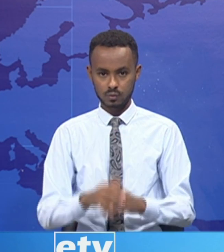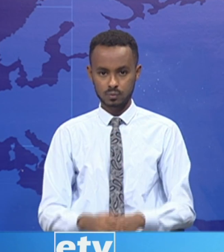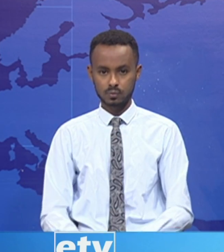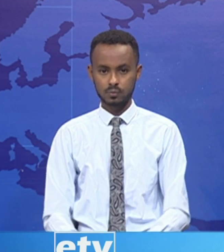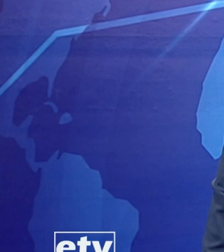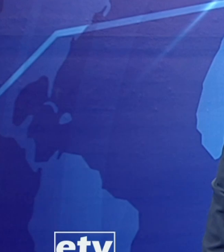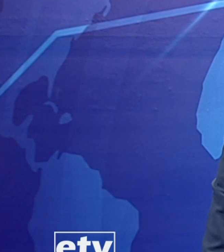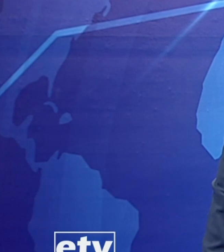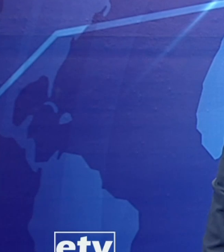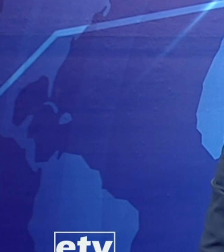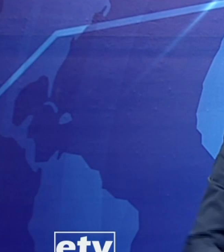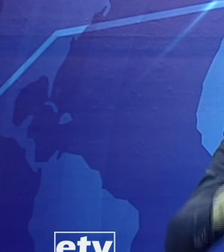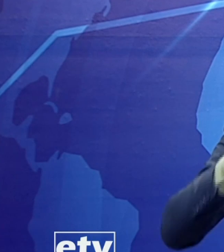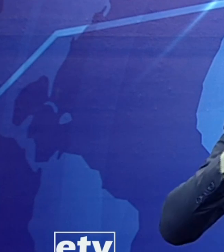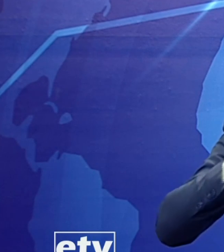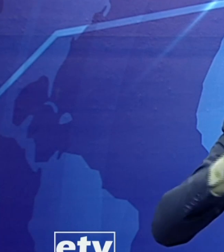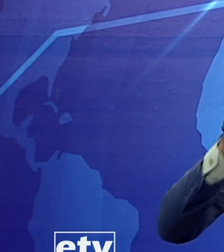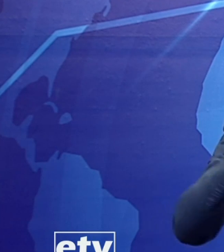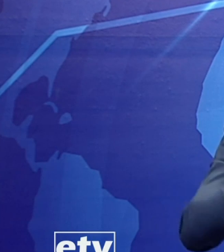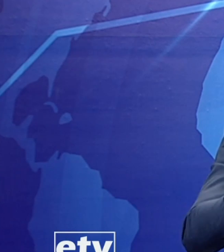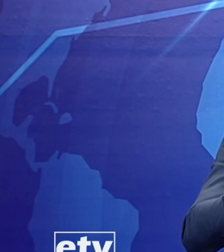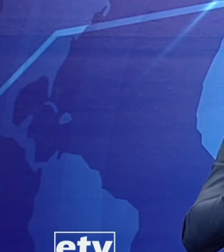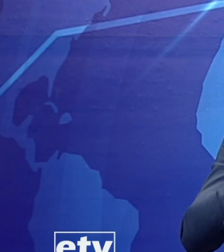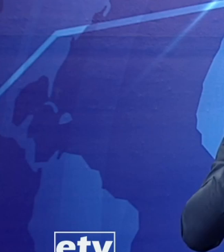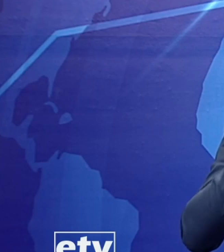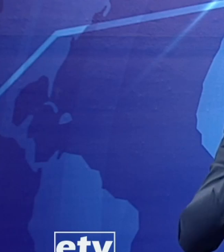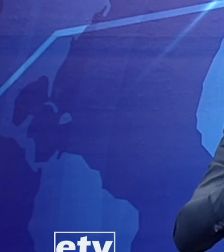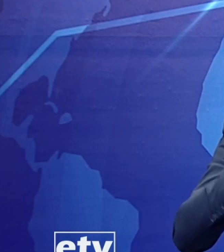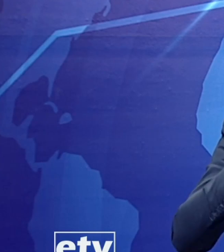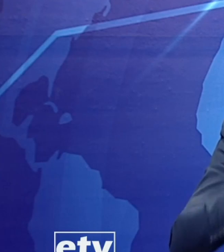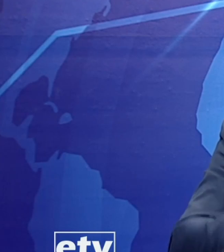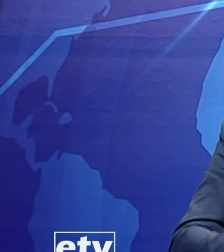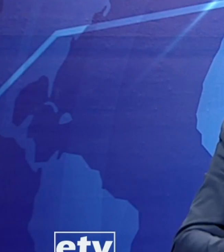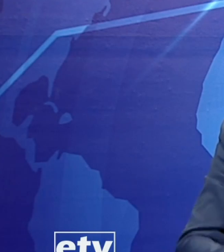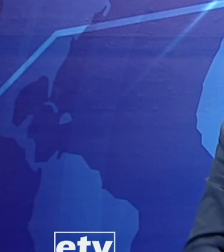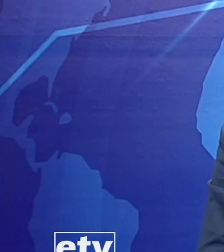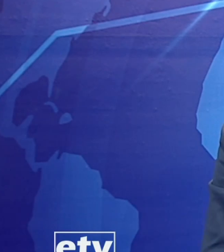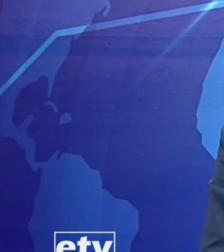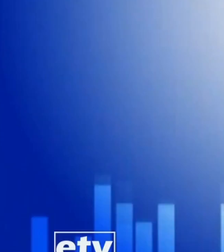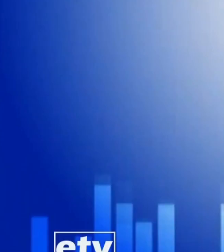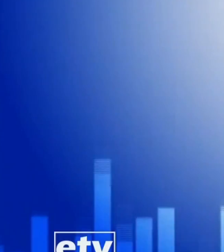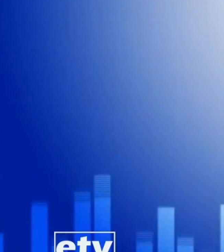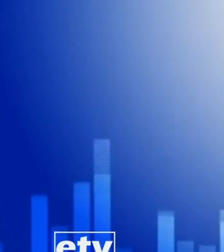ዜና አበቃ። መልካም ቆይታ።